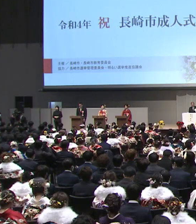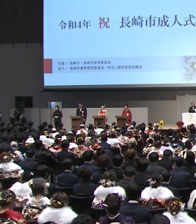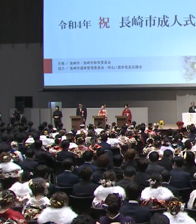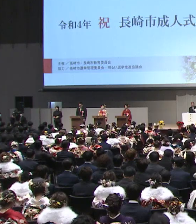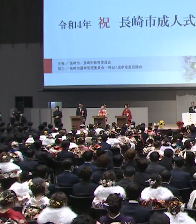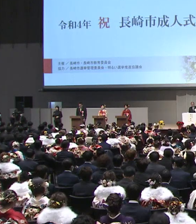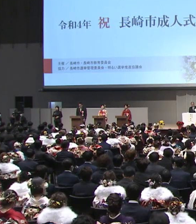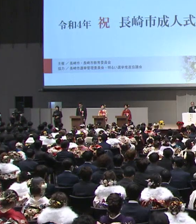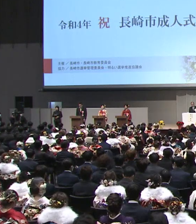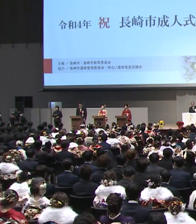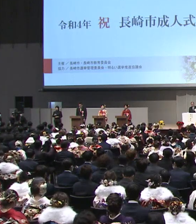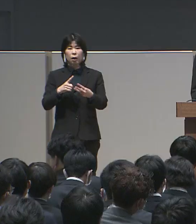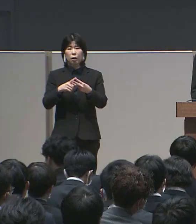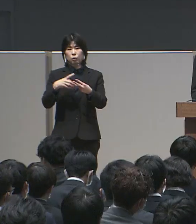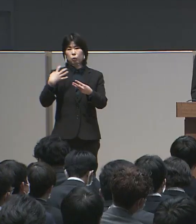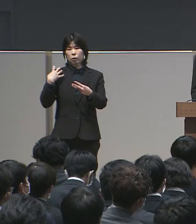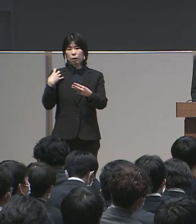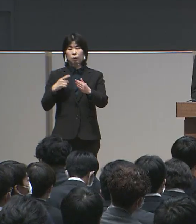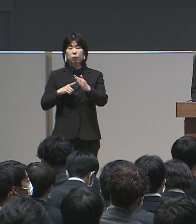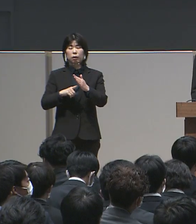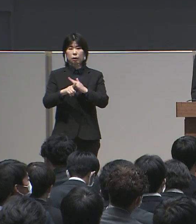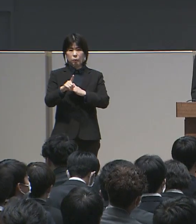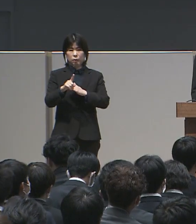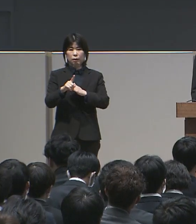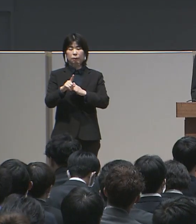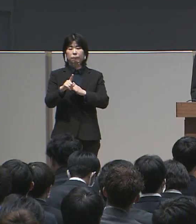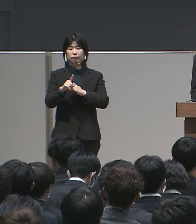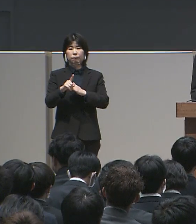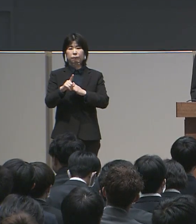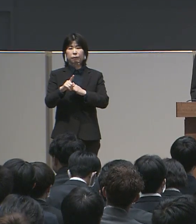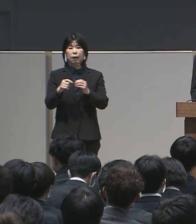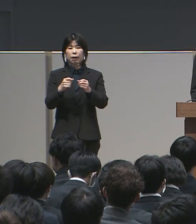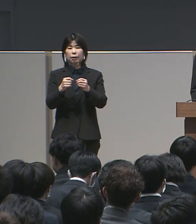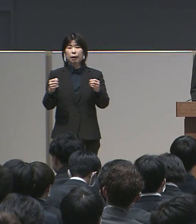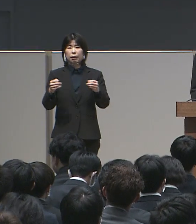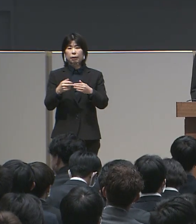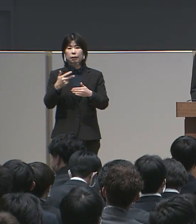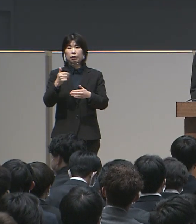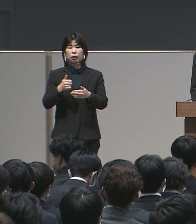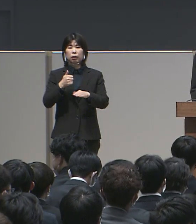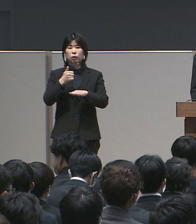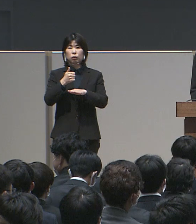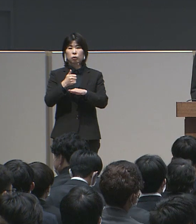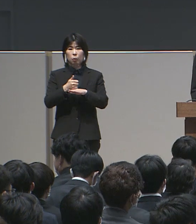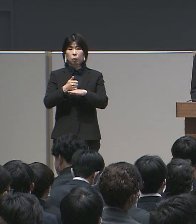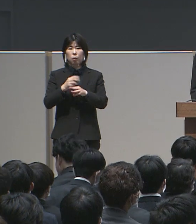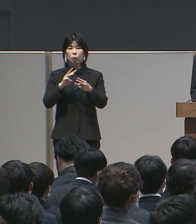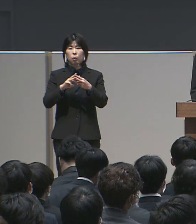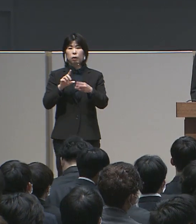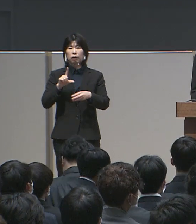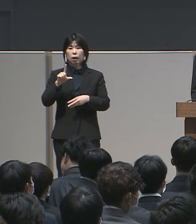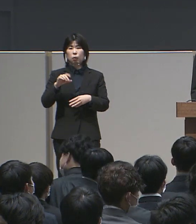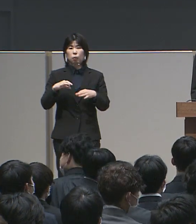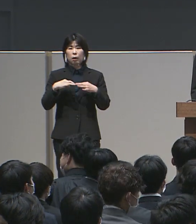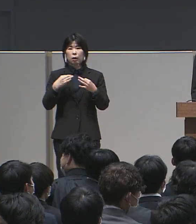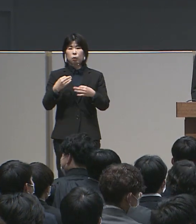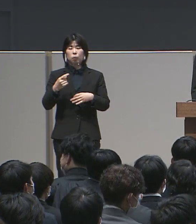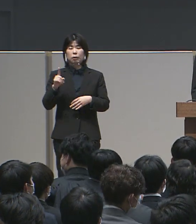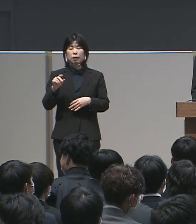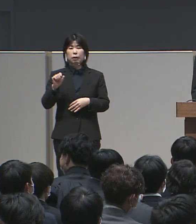それでは主催者を代表いたしまして長崎市長田植えトミヒサ